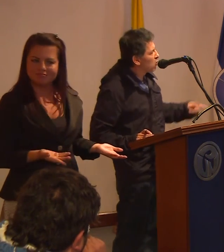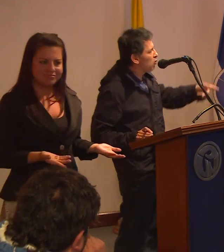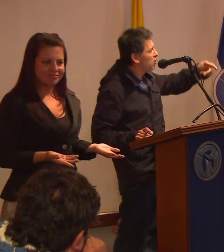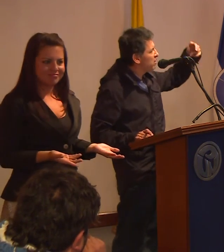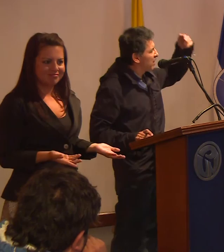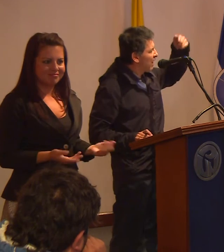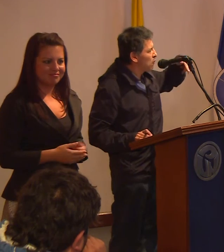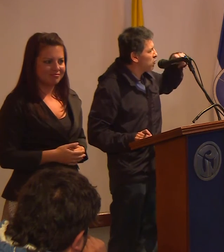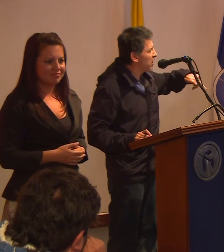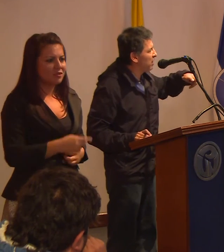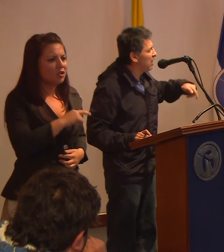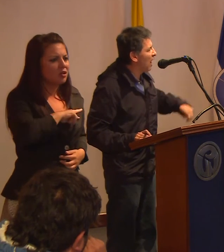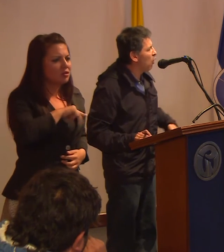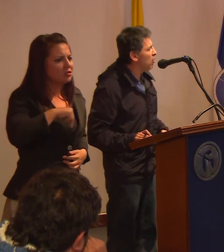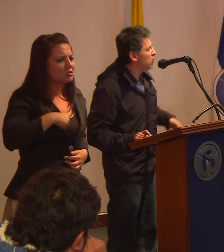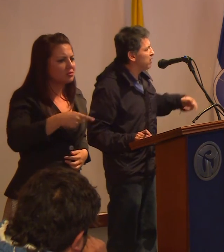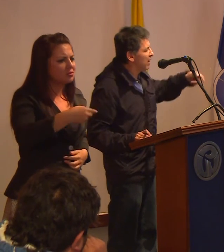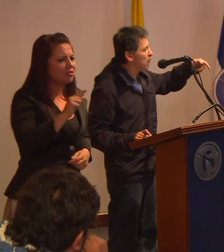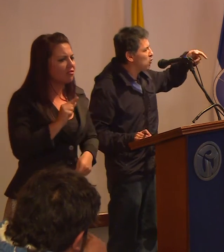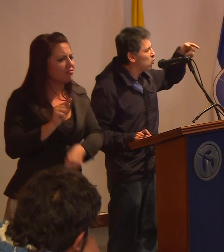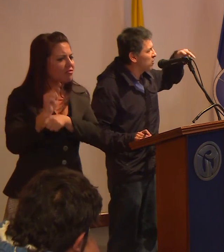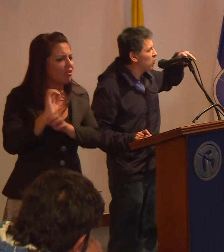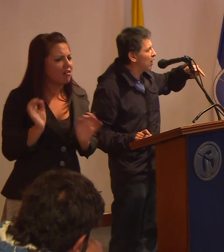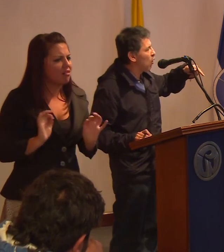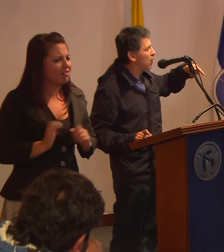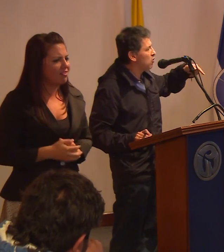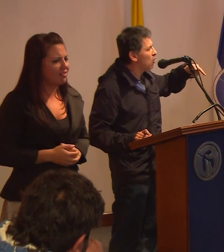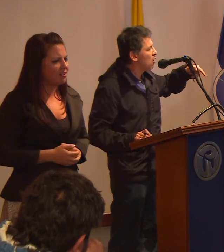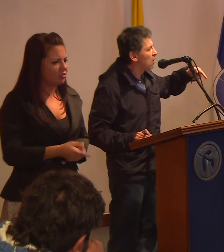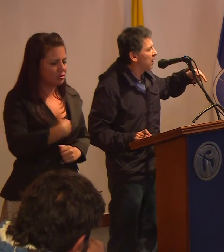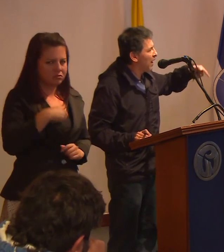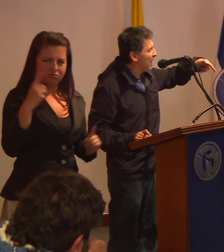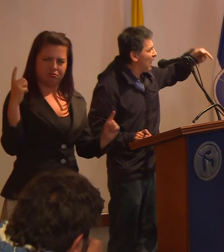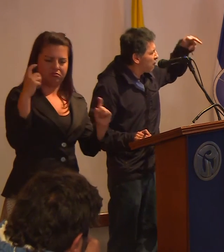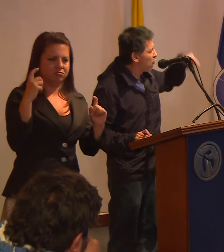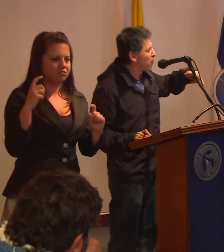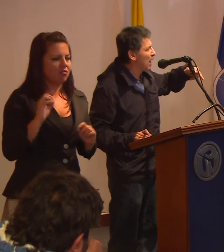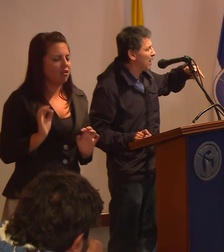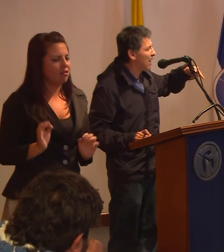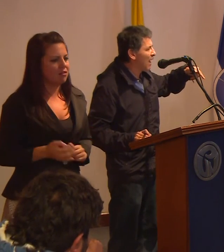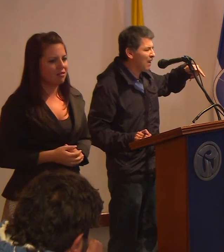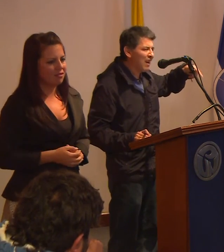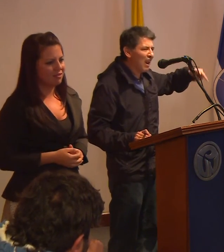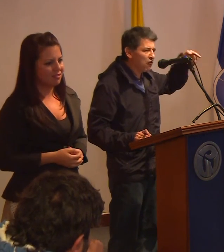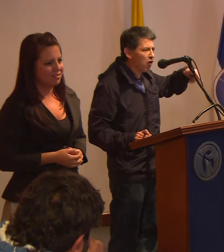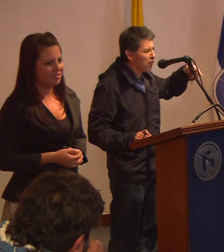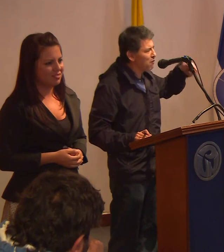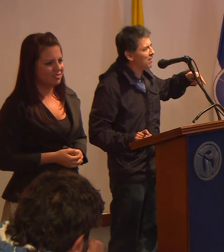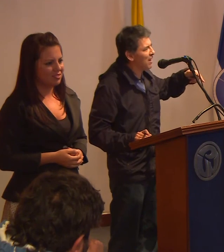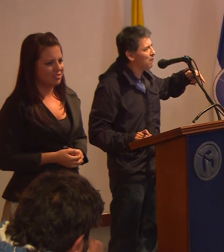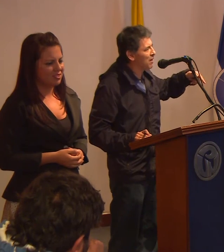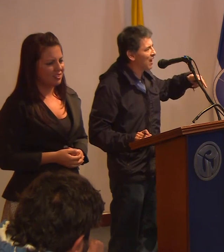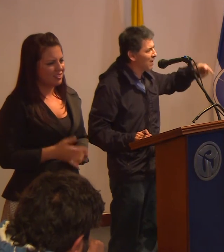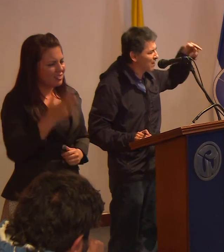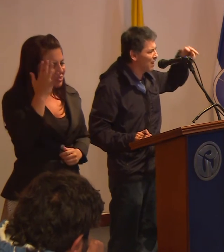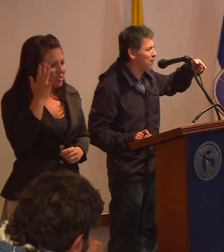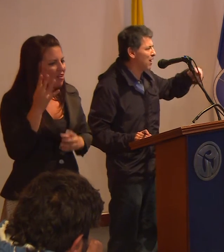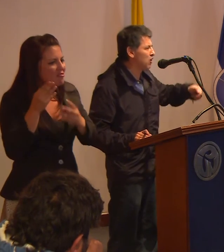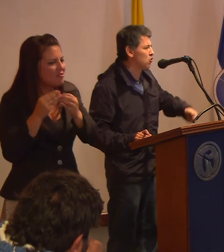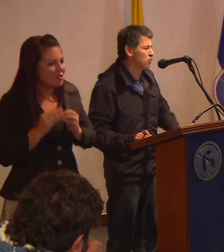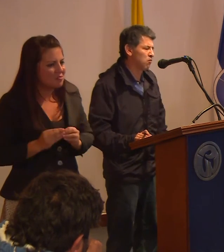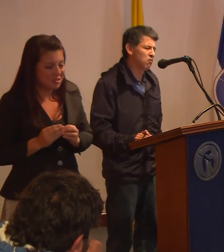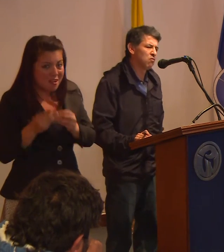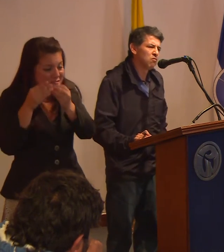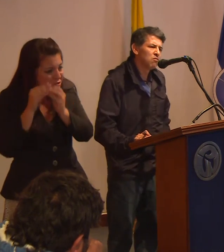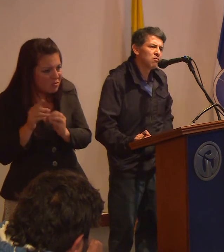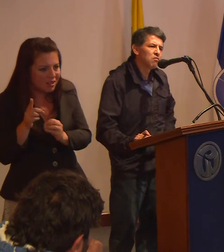Y nosotros ni siquiera hemos criticado eso, ni siquiera hemos cuestionado eso, que en la formalidad, que en las formas más elementales está mal